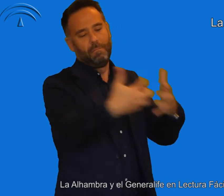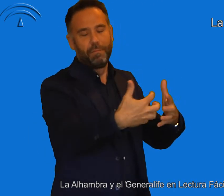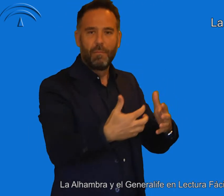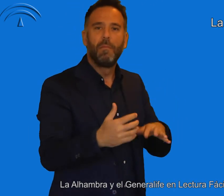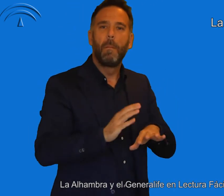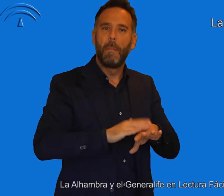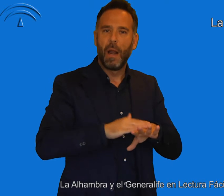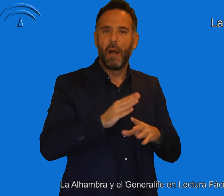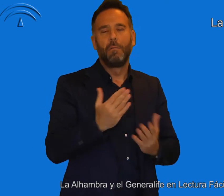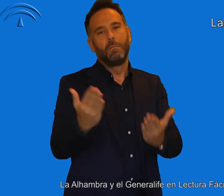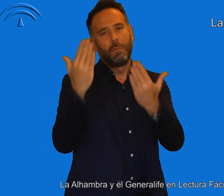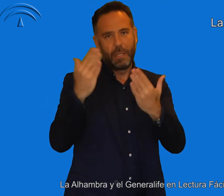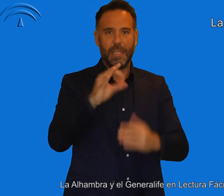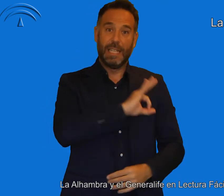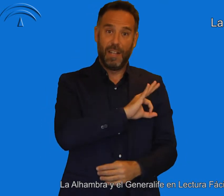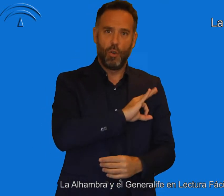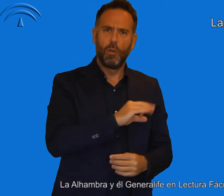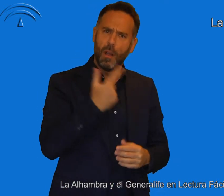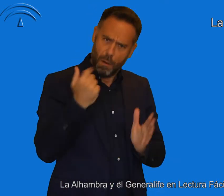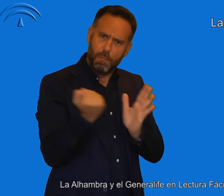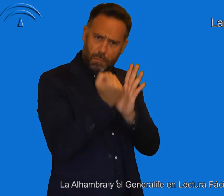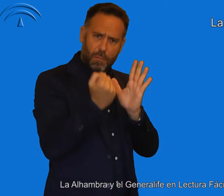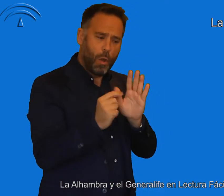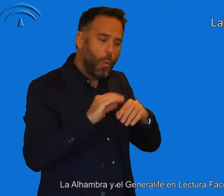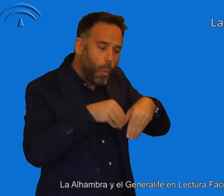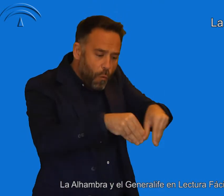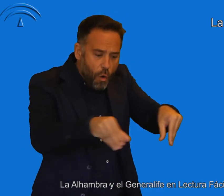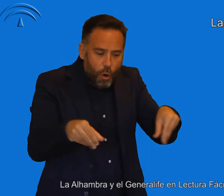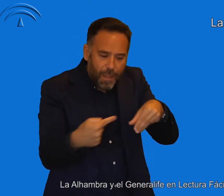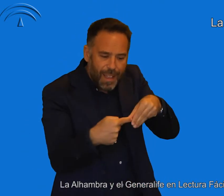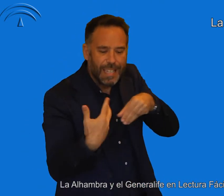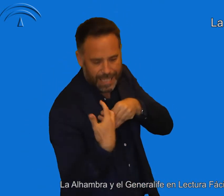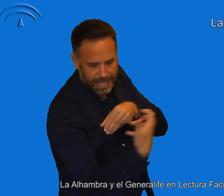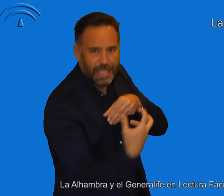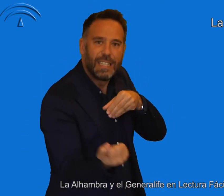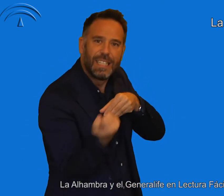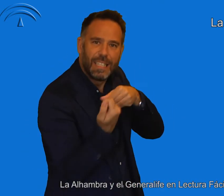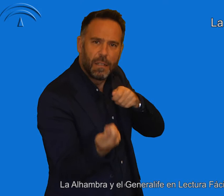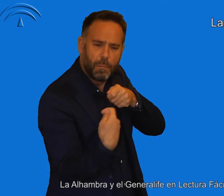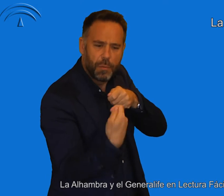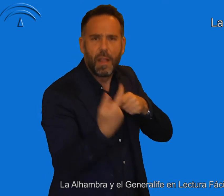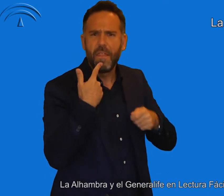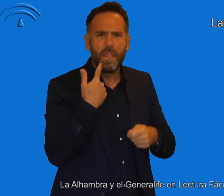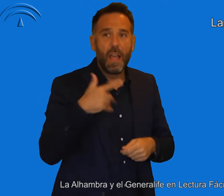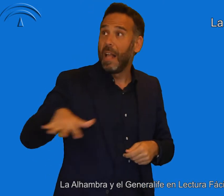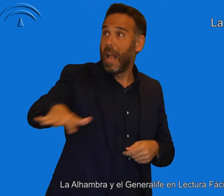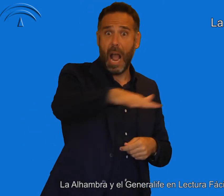y las bellezas del palacio. Está grabada en el borde de la fuente. ¿Acaso no hay en este